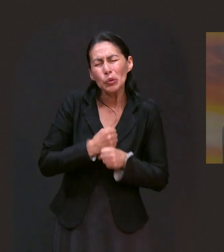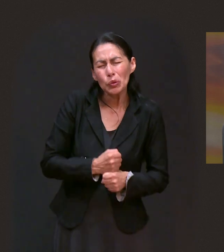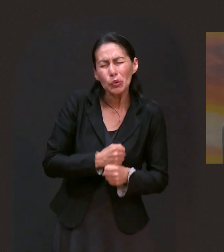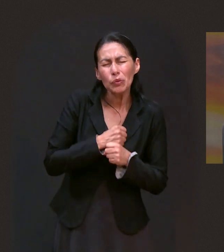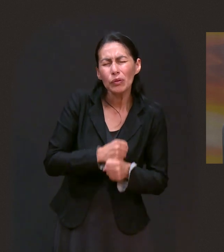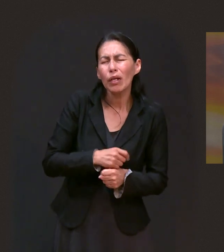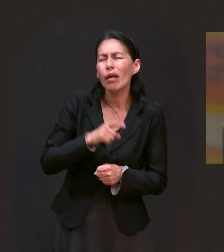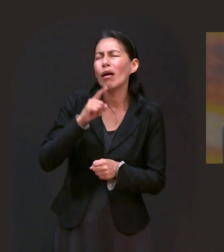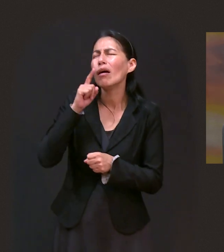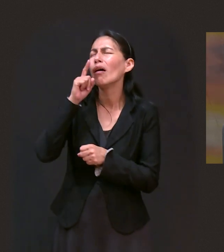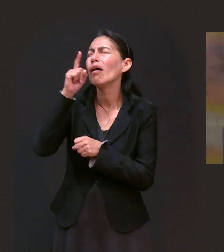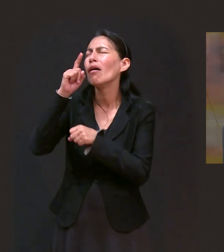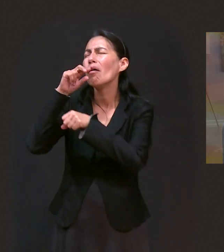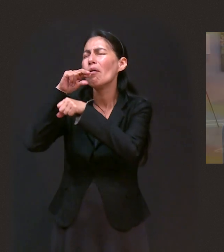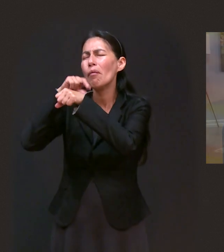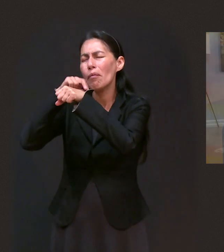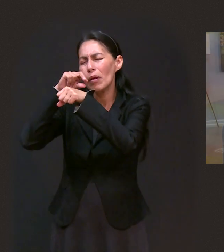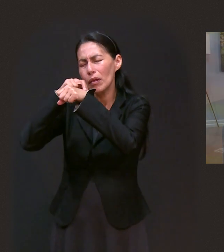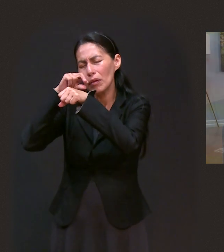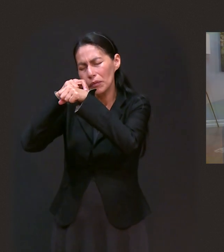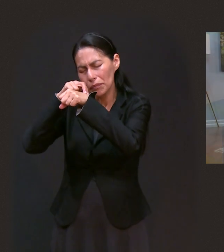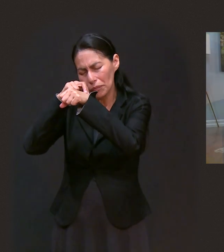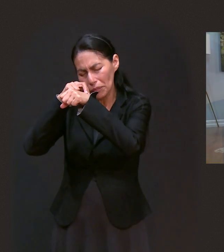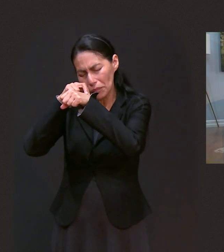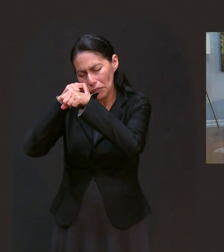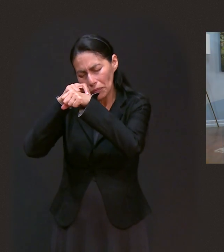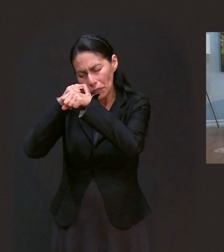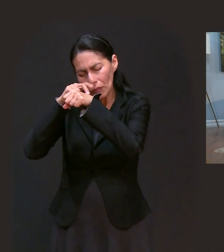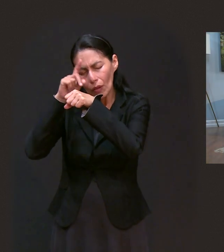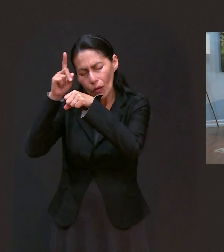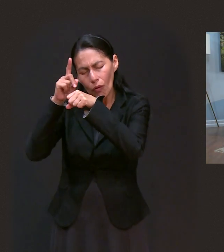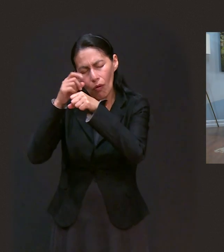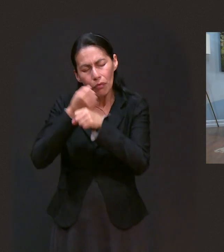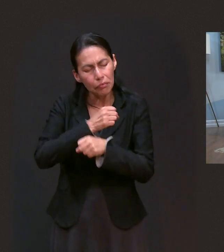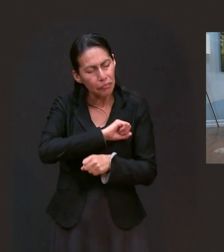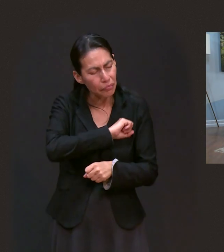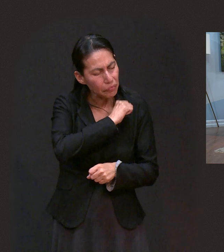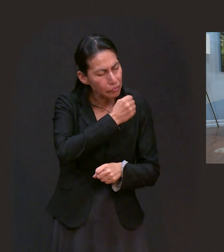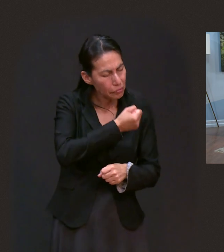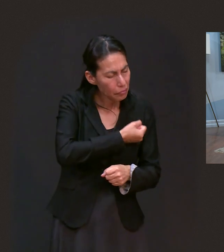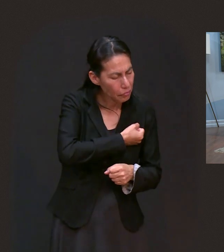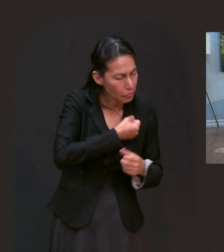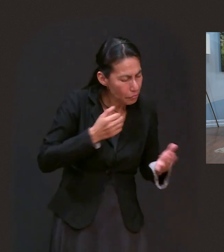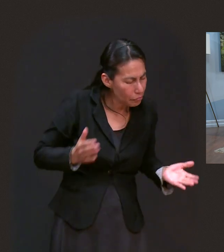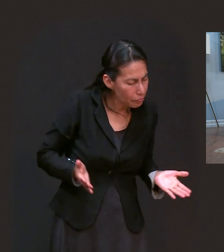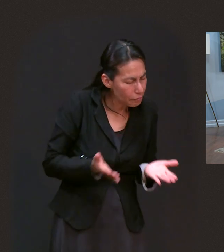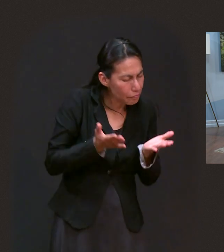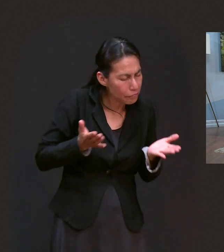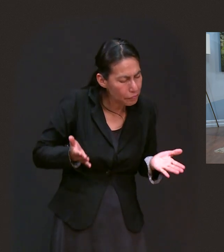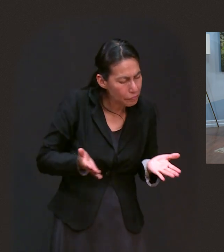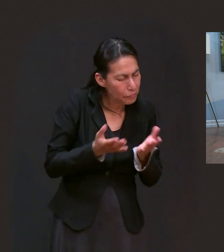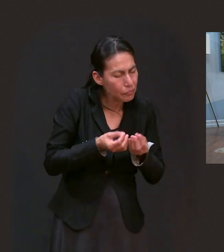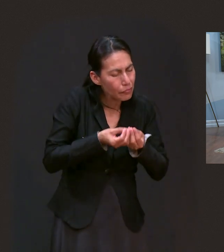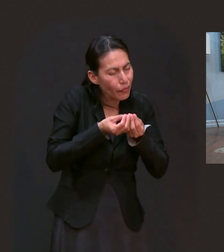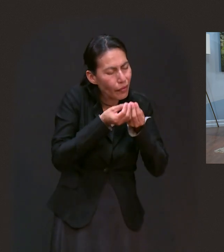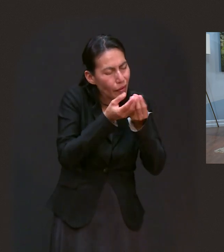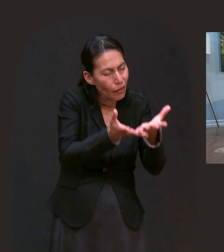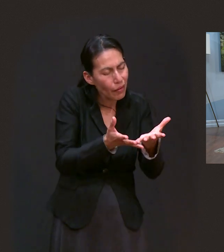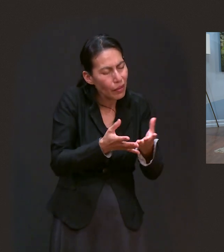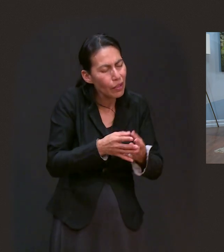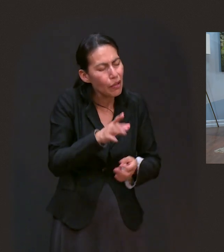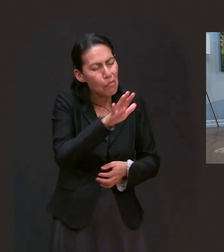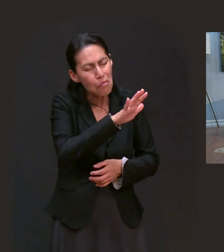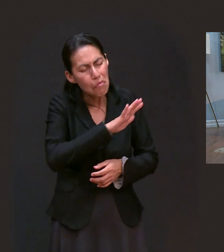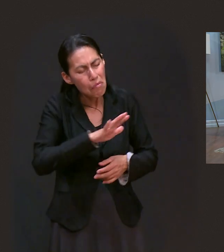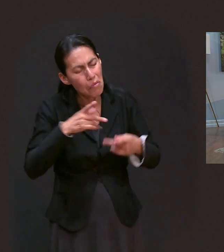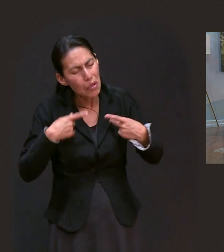así como eres el médico el creador de todo señor sabemos que puede restablecer su salud y a